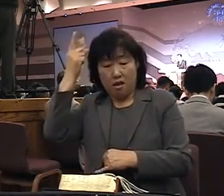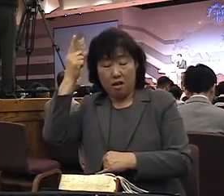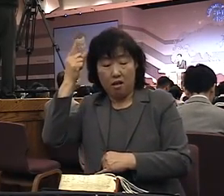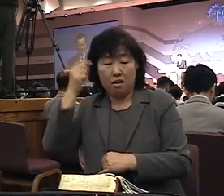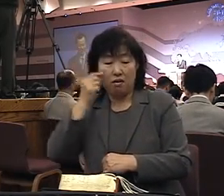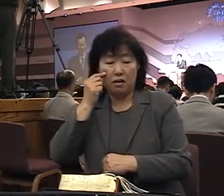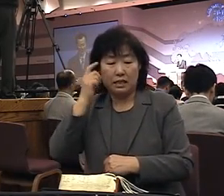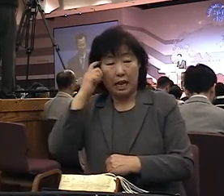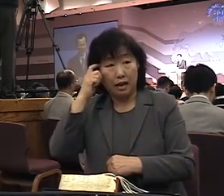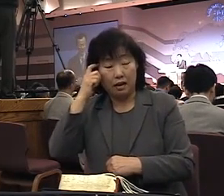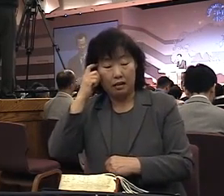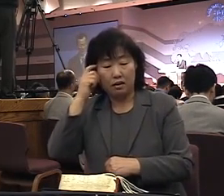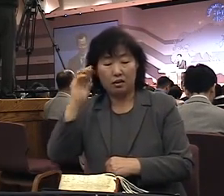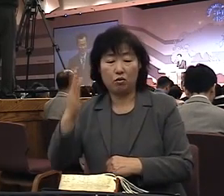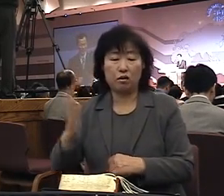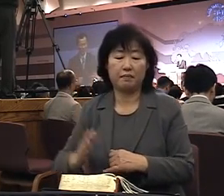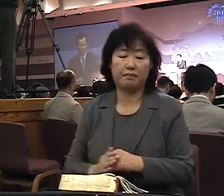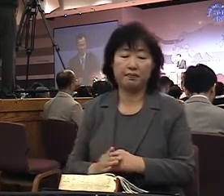생각해내고 맙니다.